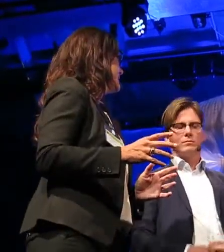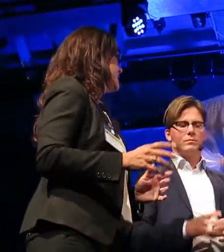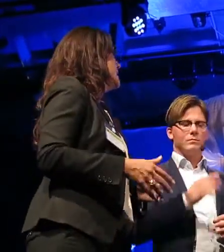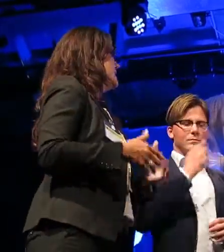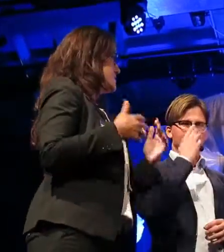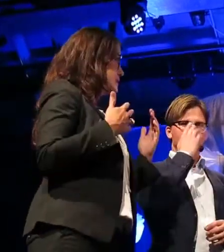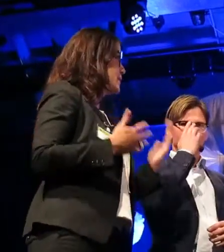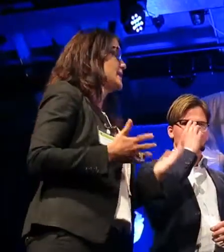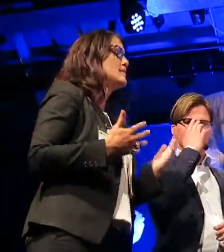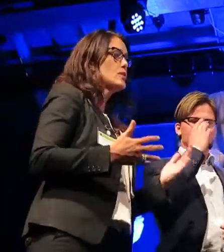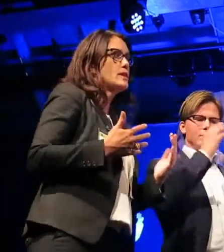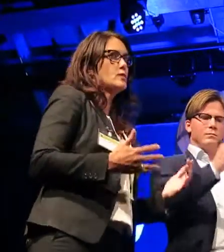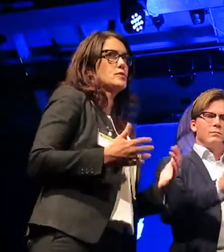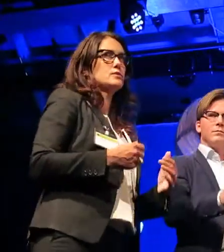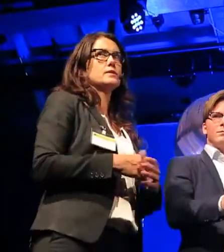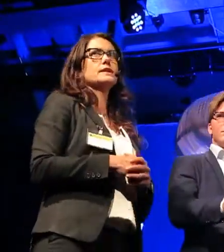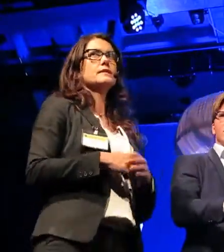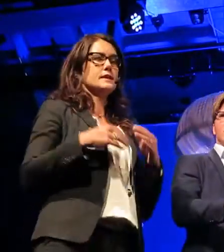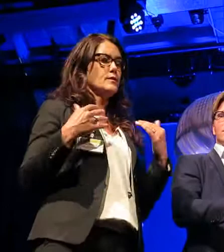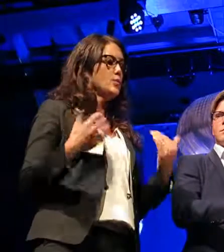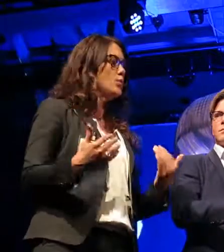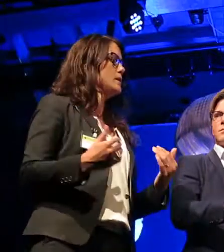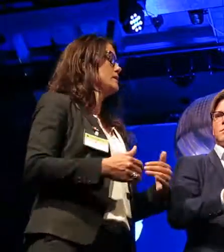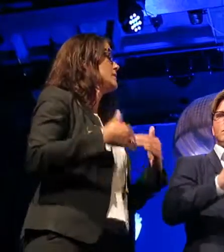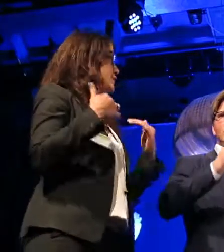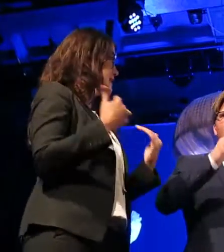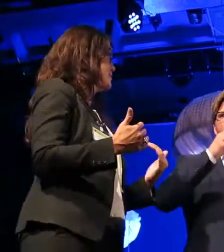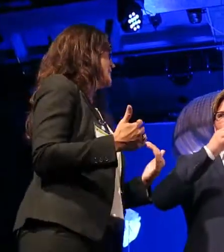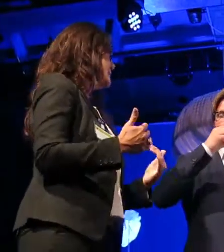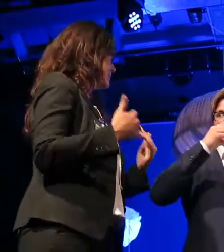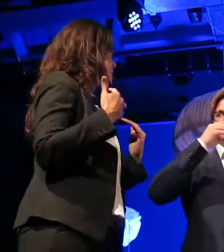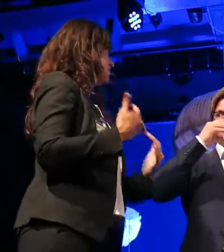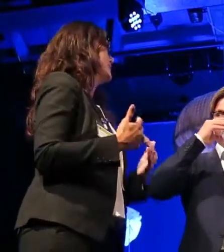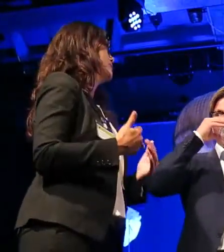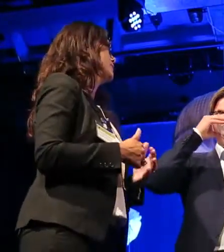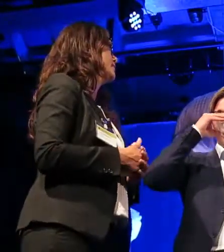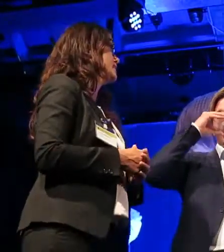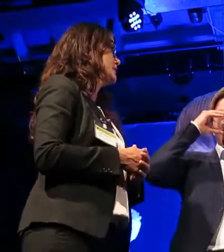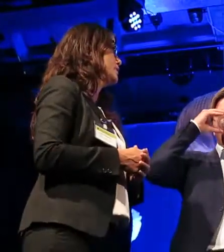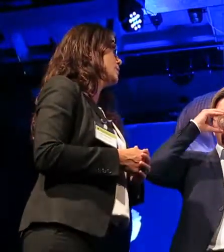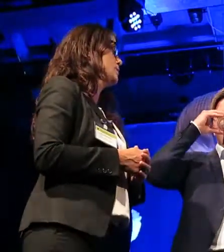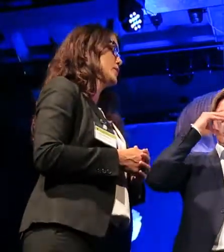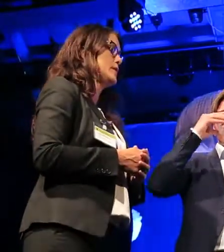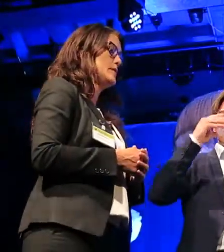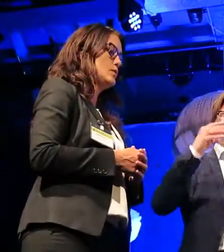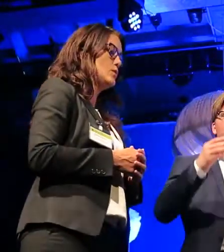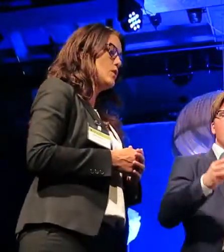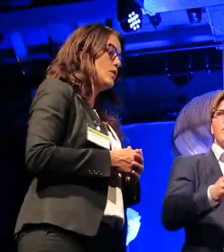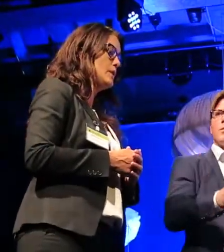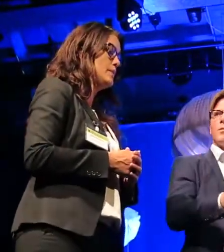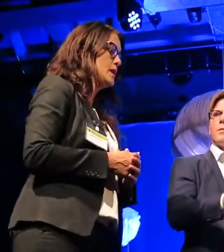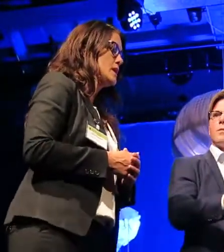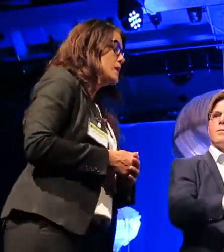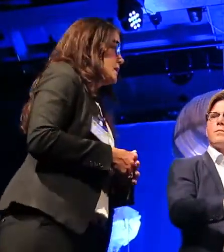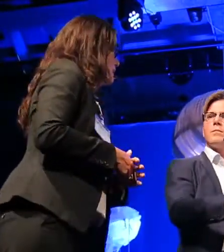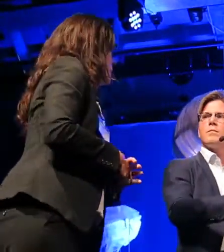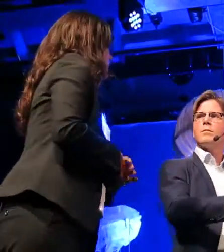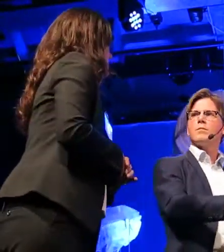den tiden. Så att, men det är bra att oppositionen driver på, vill mer på de här områdena för det kommer vi behöva att ha.